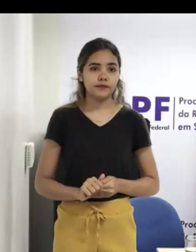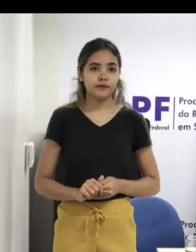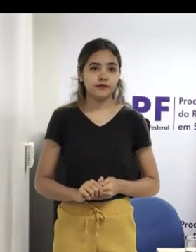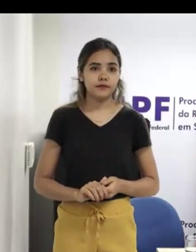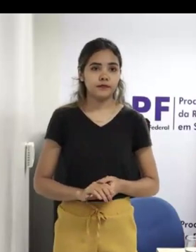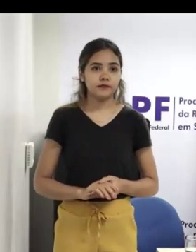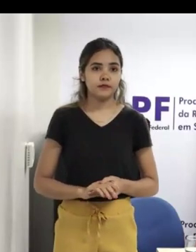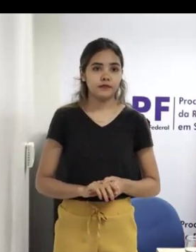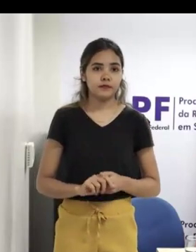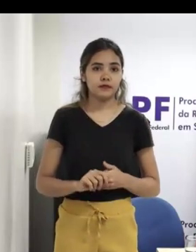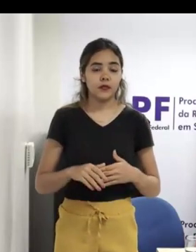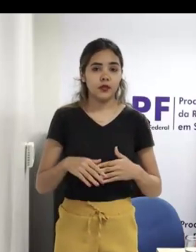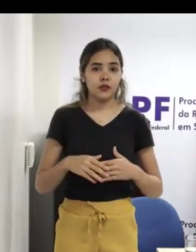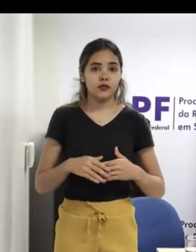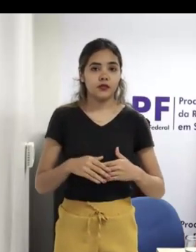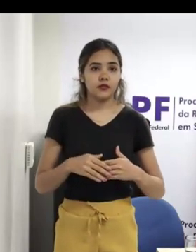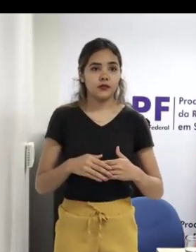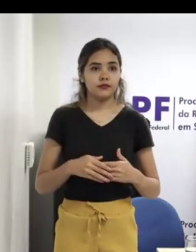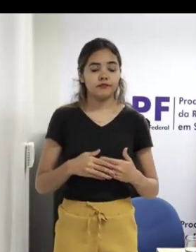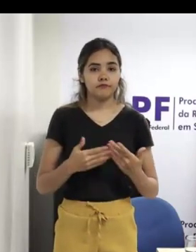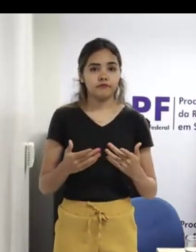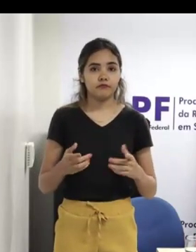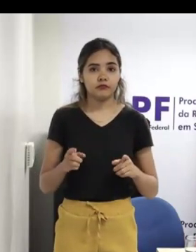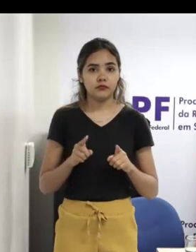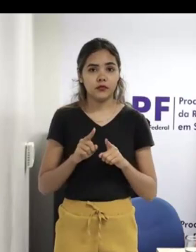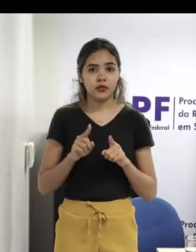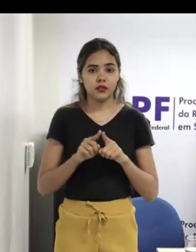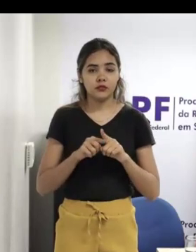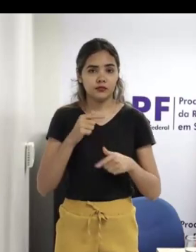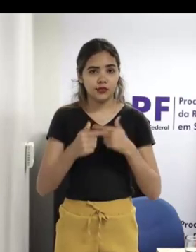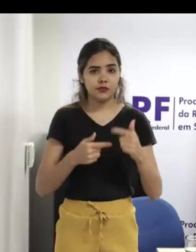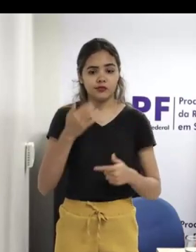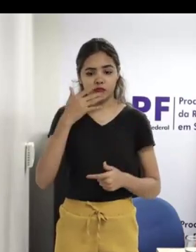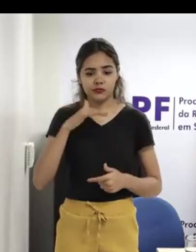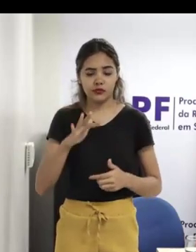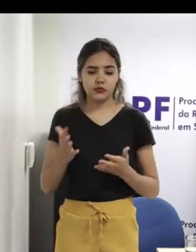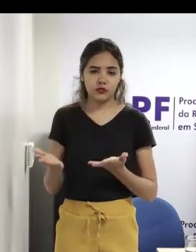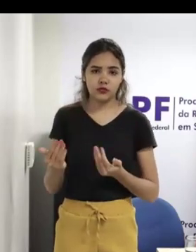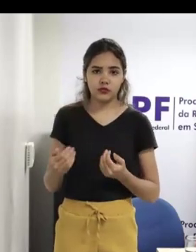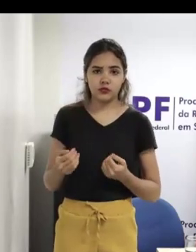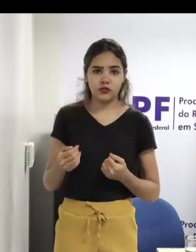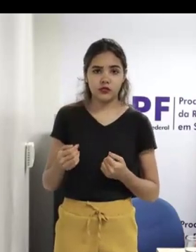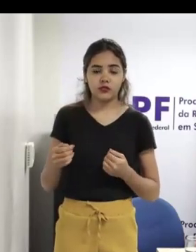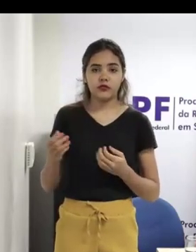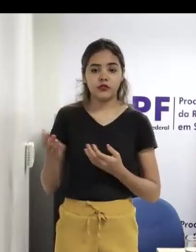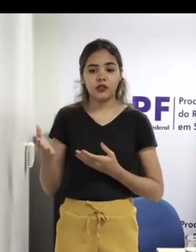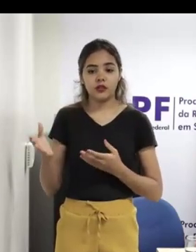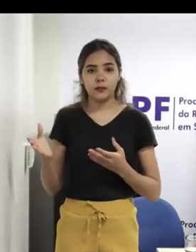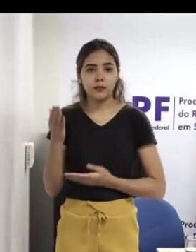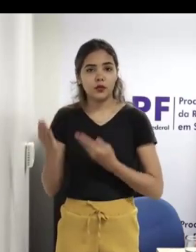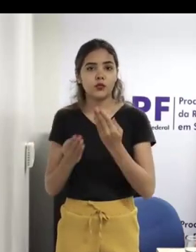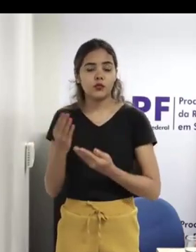rapidamente eu já vou direcionar queria agradecer o colega do Ministério Público tocantim do do Ministério Público de onde